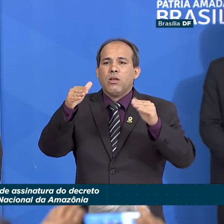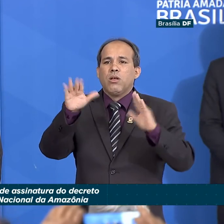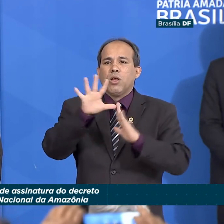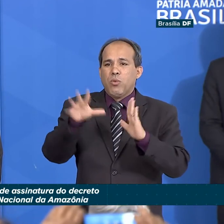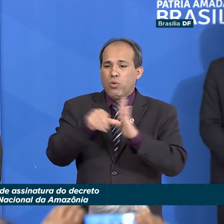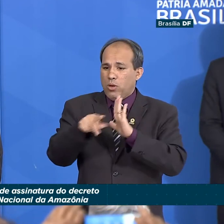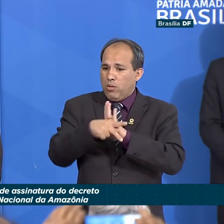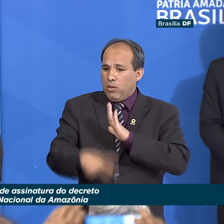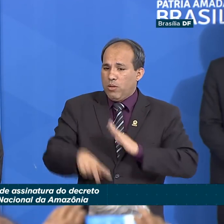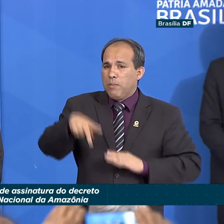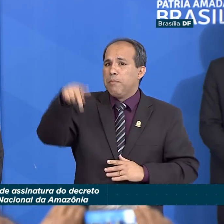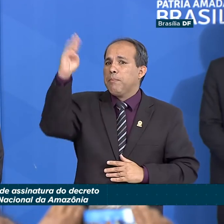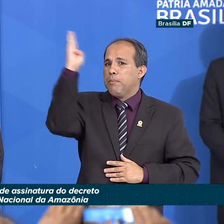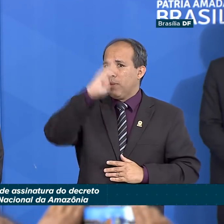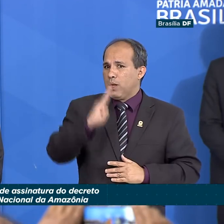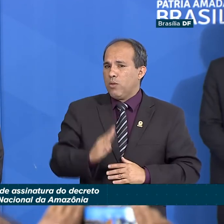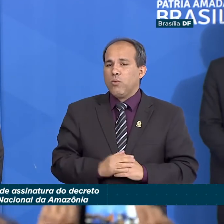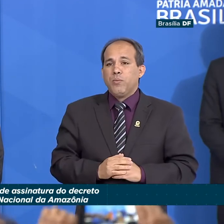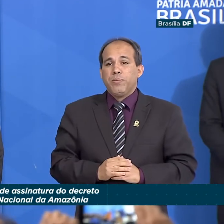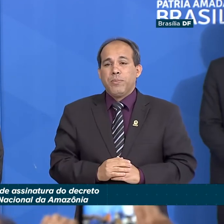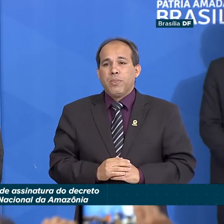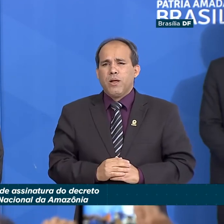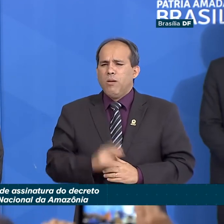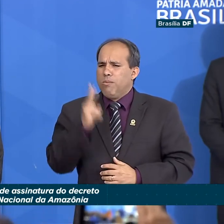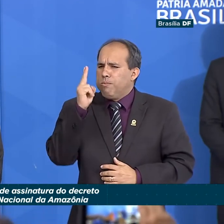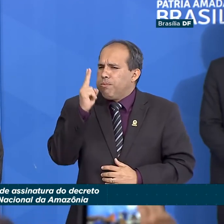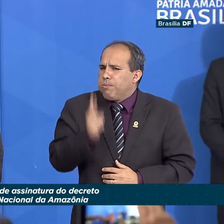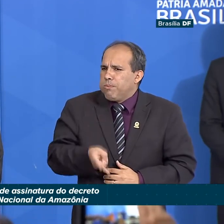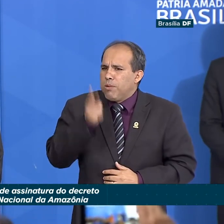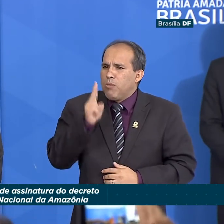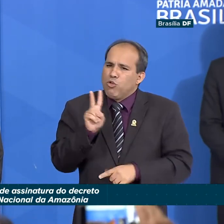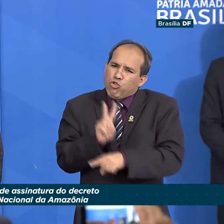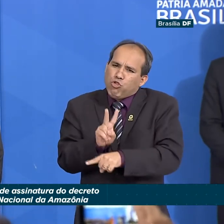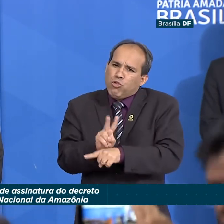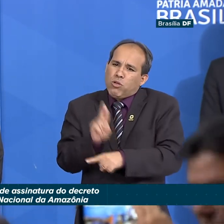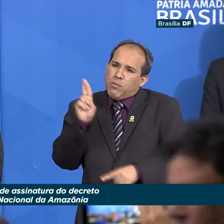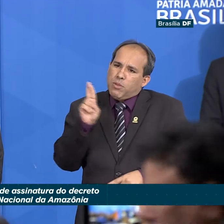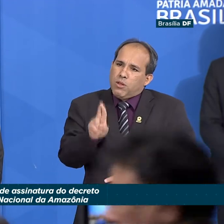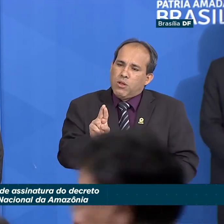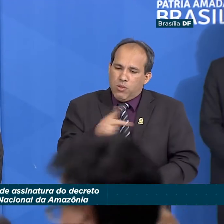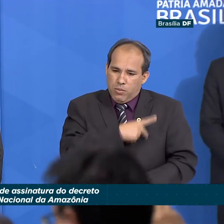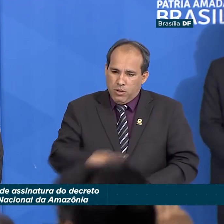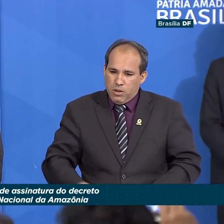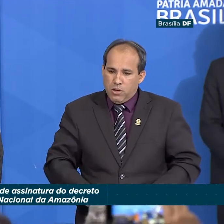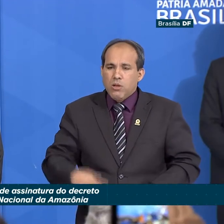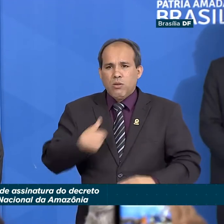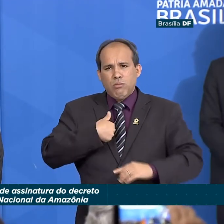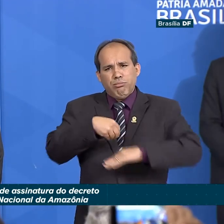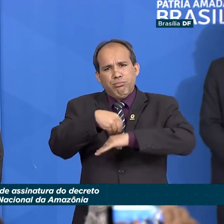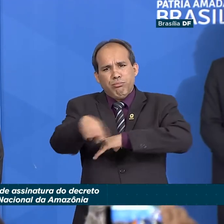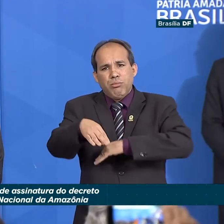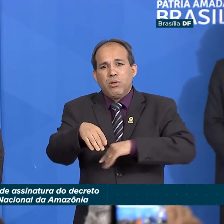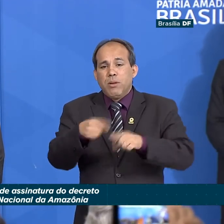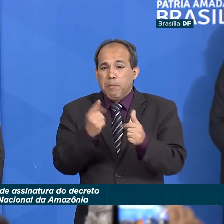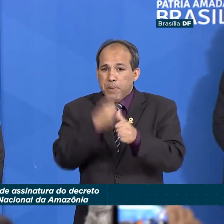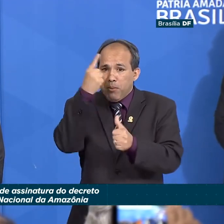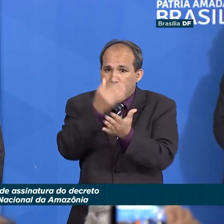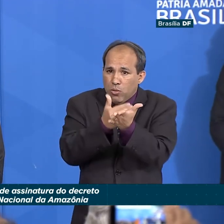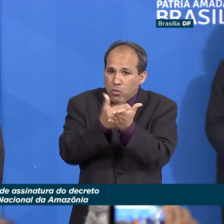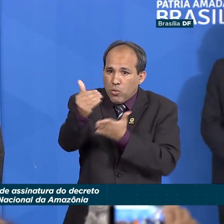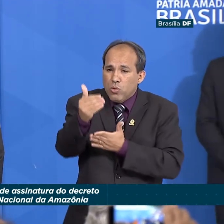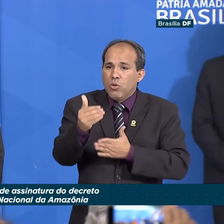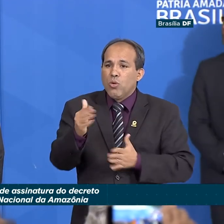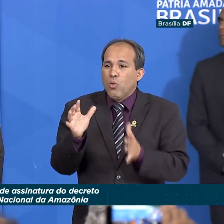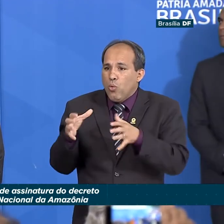brasileira. Sempre em nome de nosso presidente, dirijo-me inicialmente aos